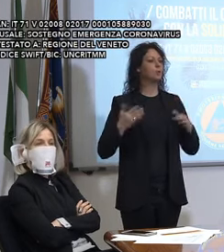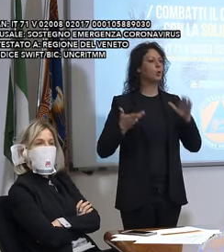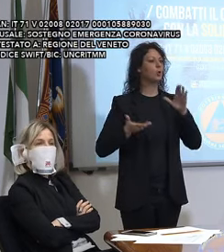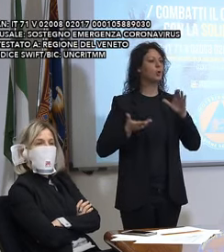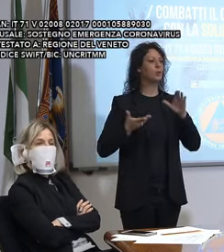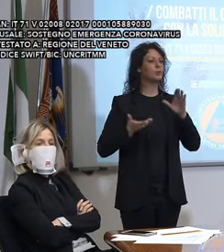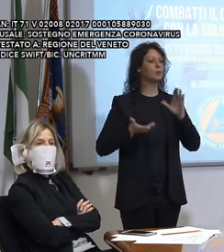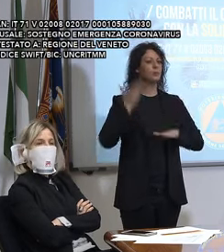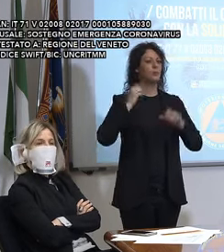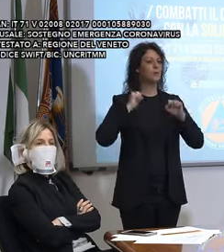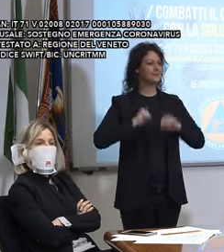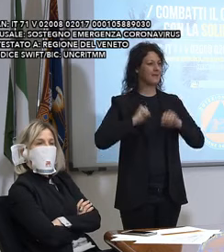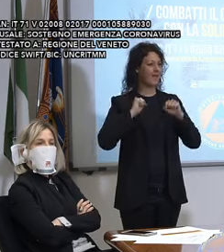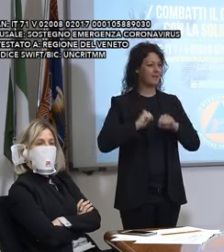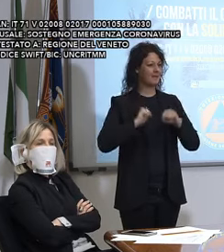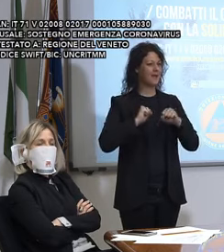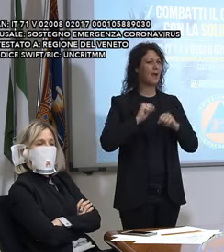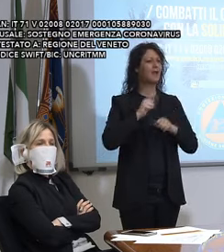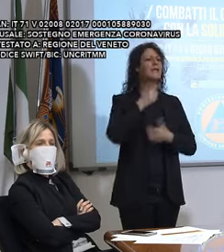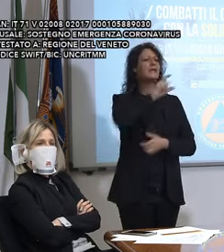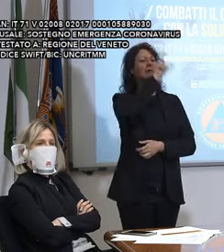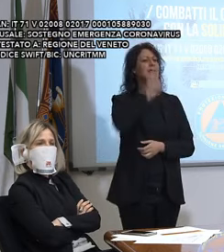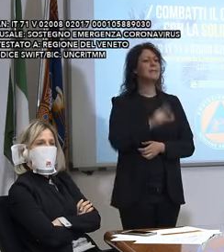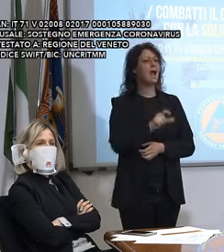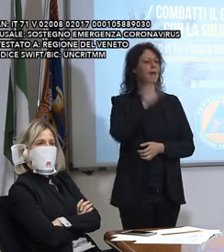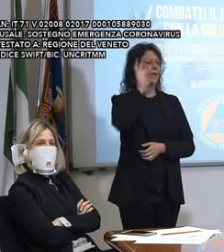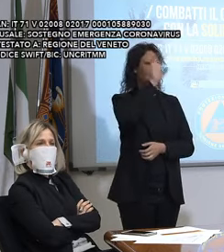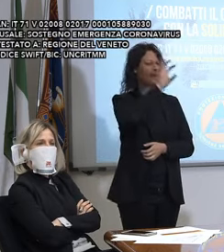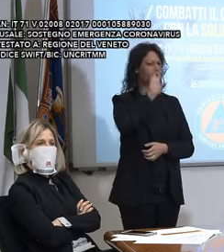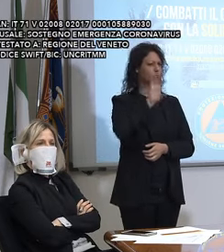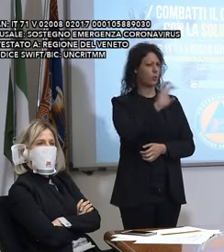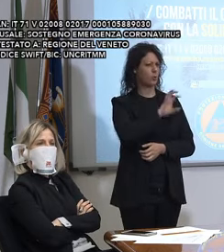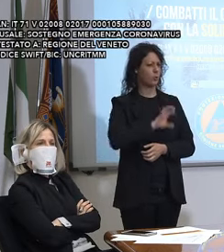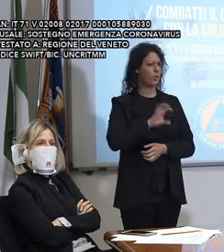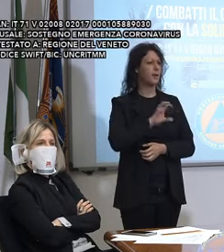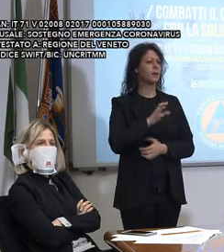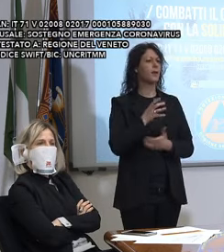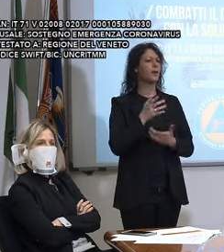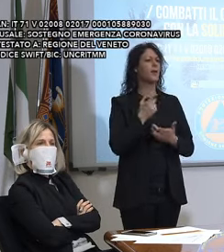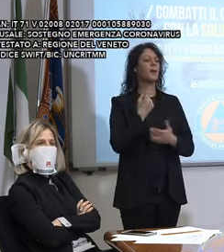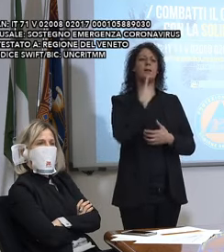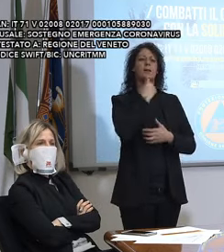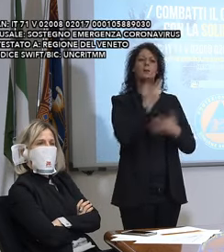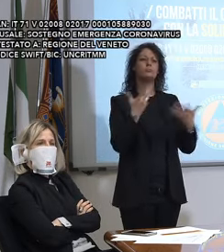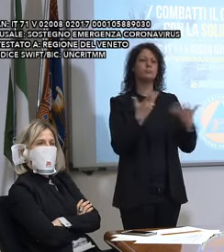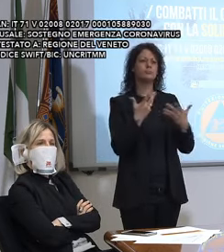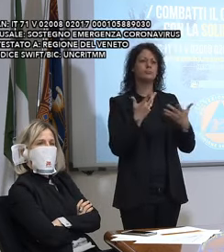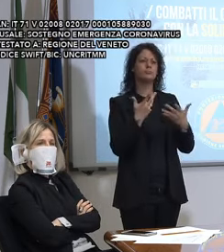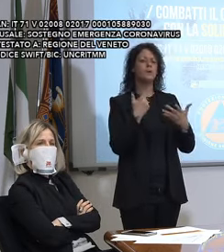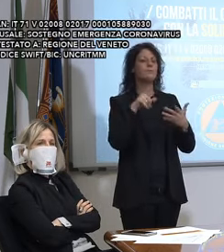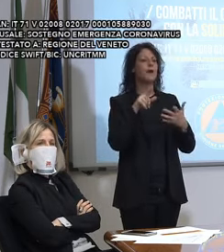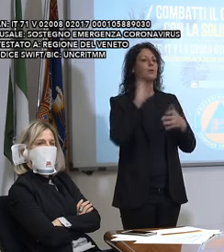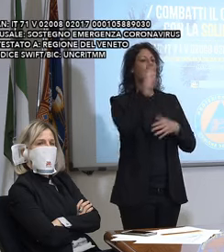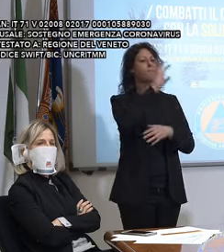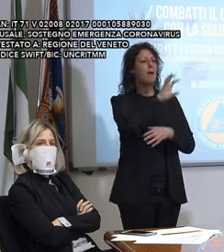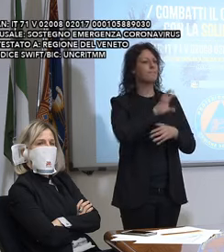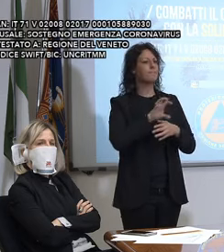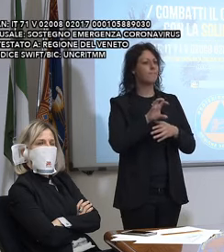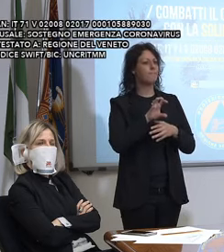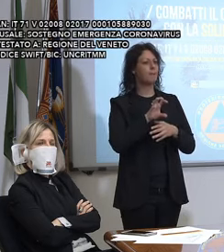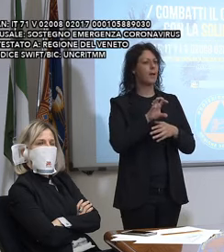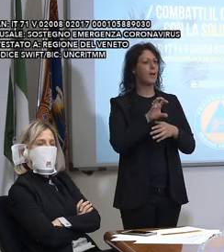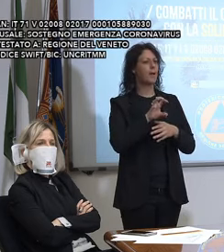varie regioni d'Italia con lo stop a nuovi contagi da coronavirus. Secondo questa mappatura